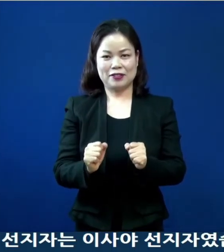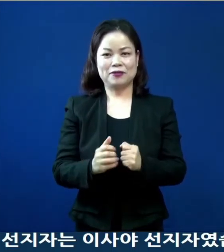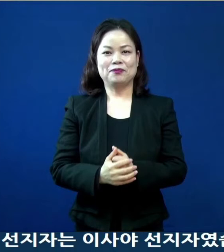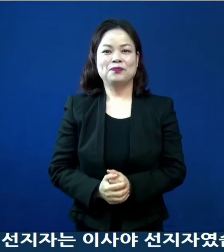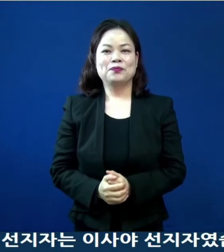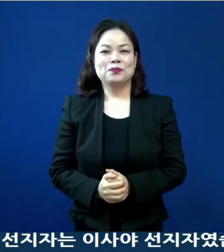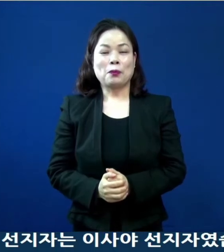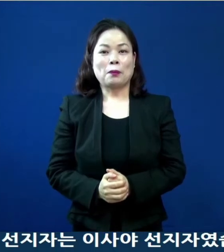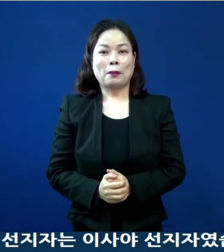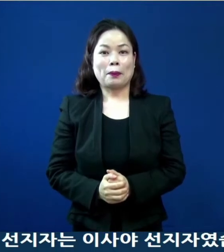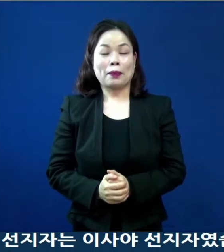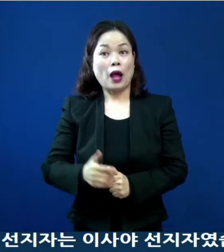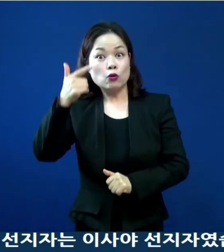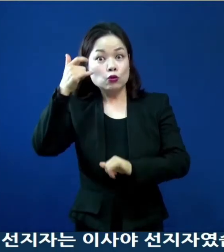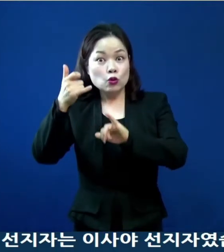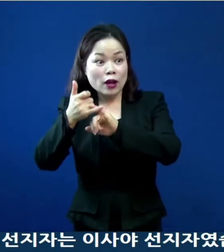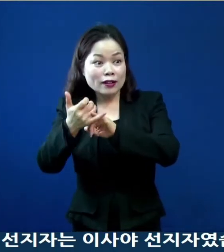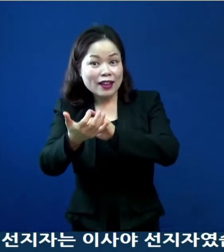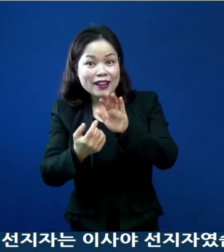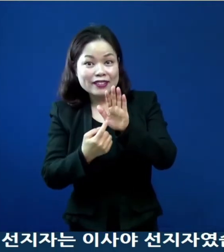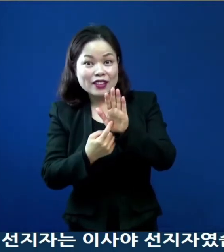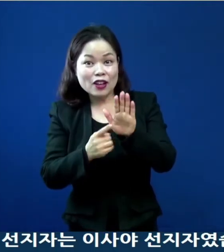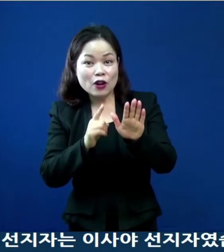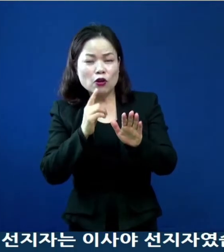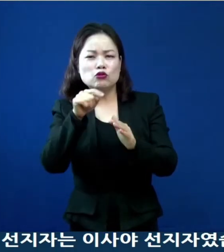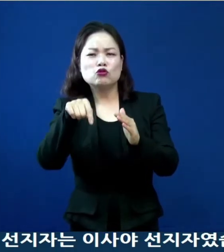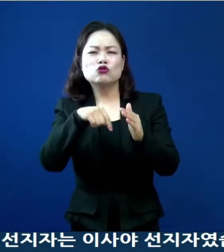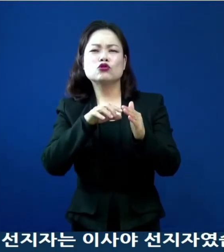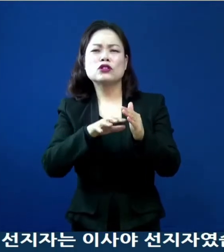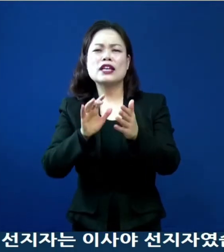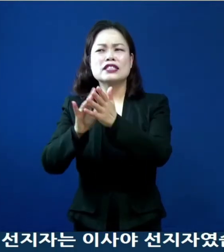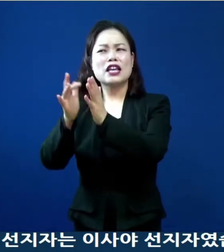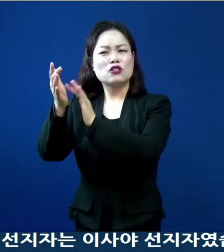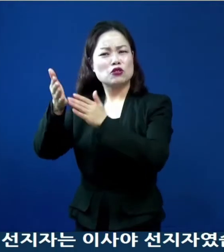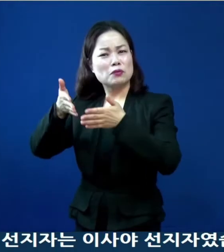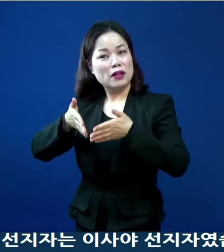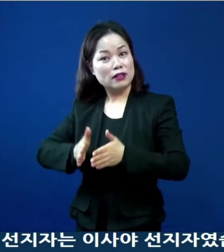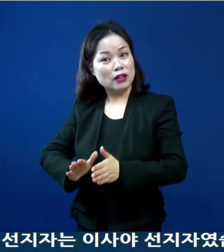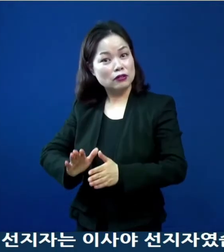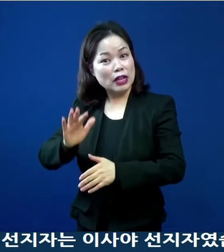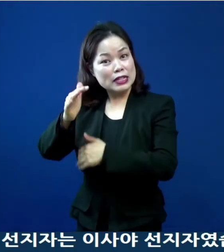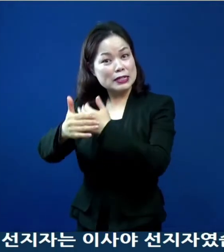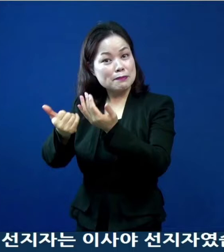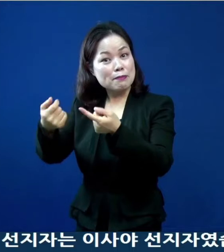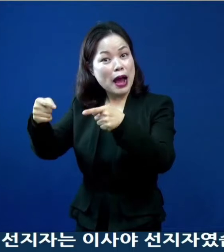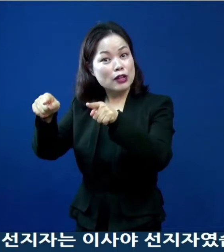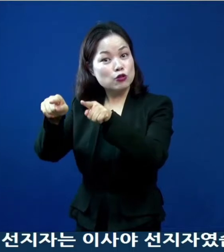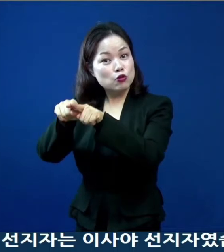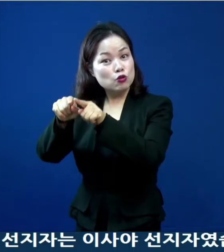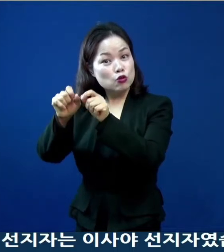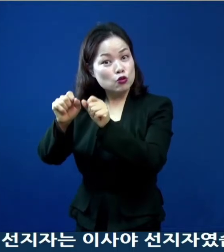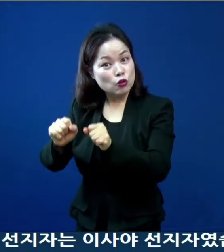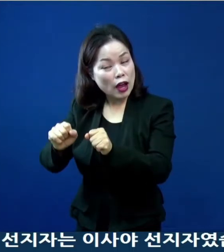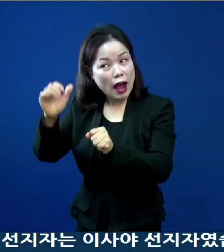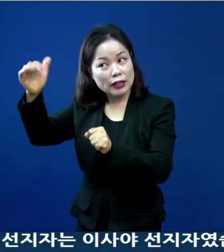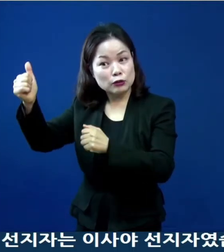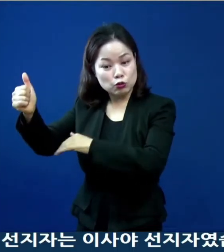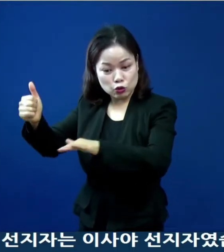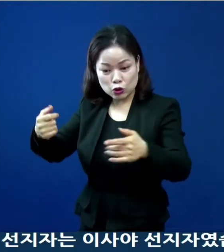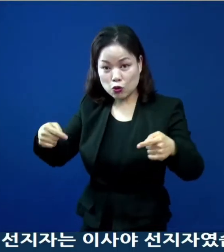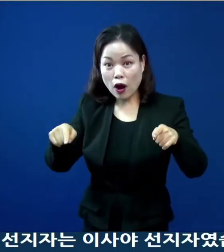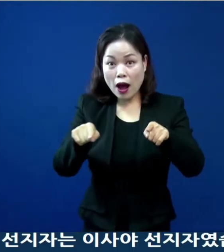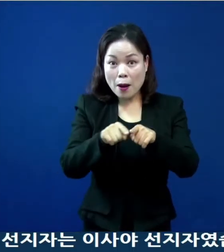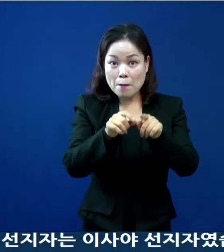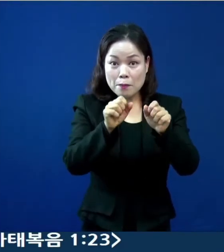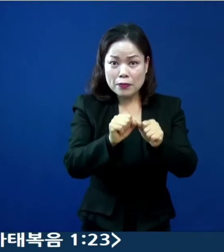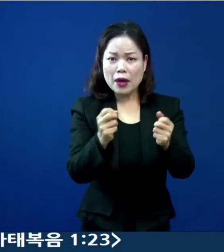함이니라. 구약에 예언되어 있는 예언 중에 예수님의 탄생을 임마누엘, 하나님이 우리와 함께 하시다, 그